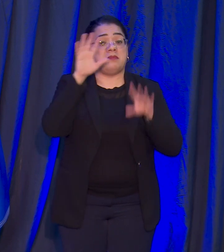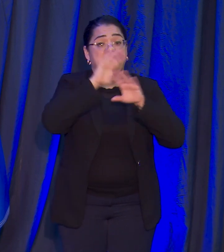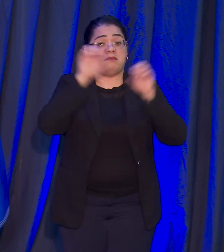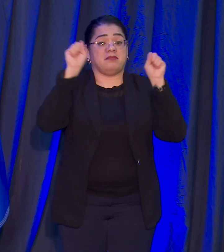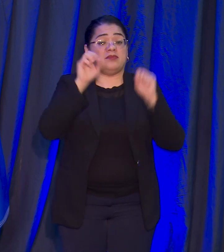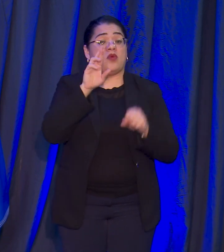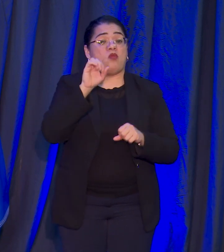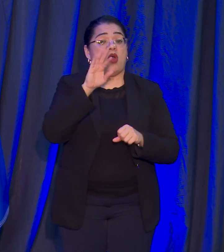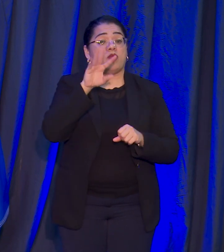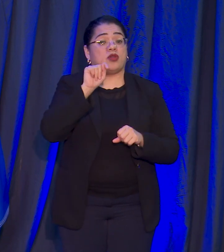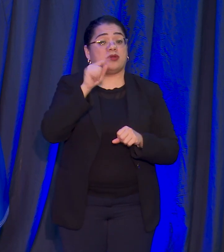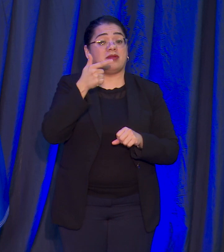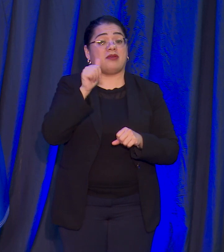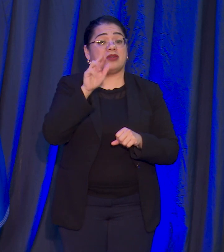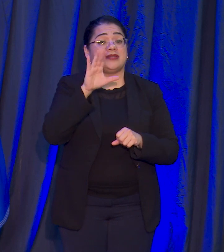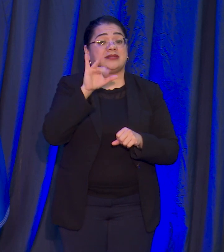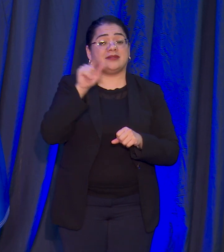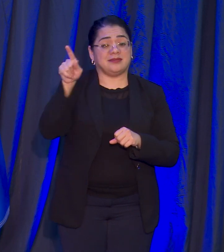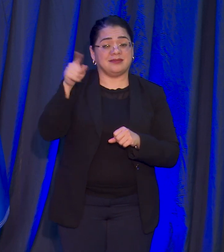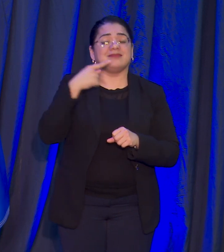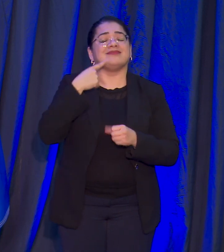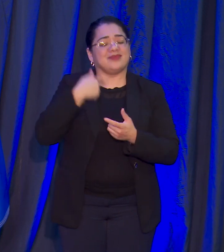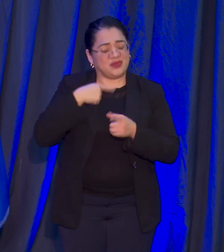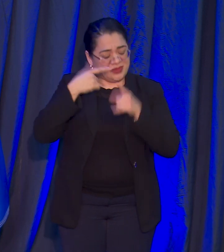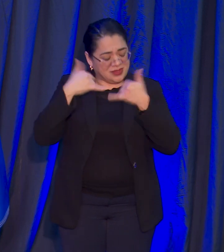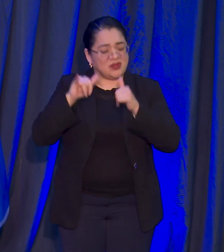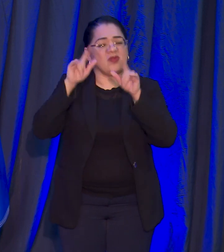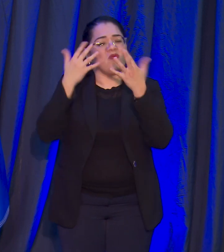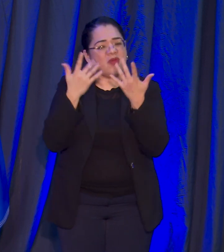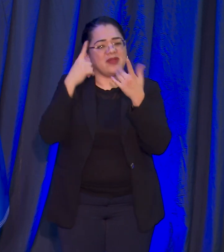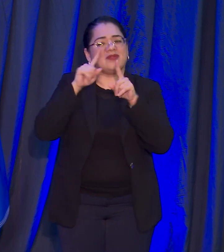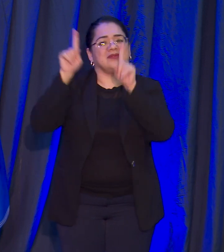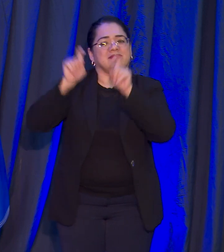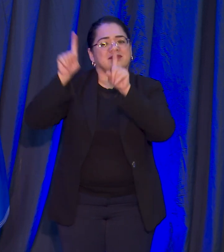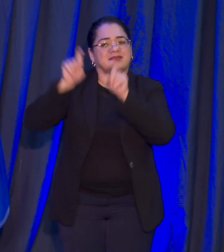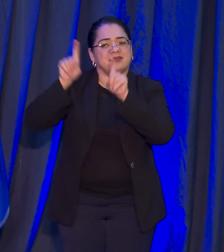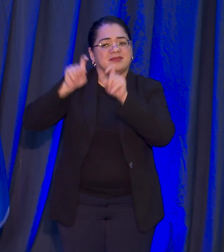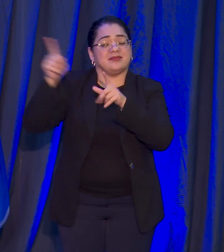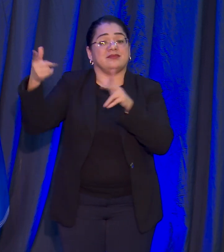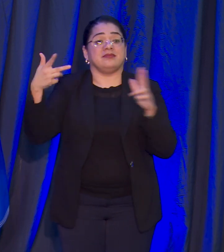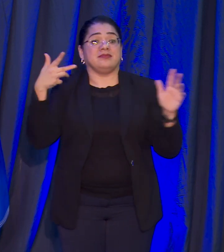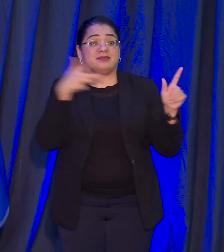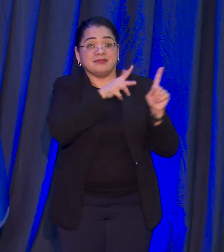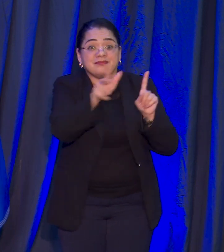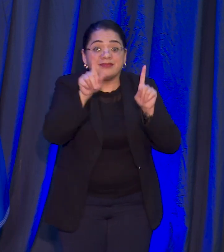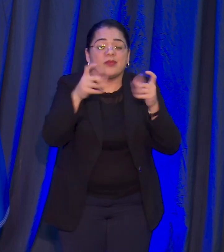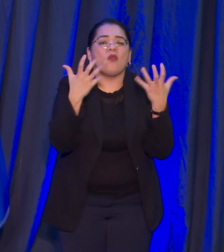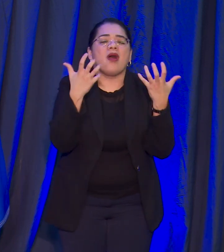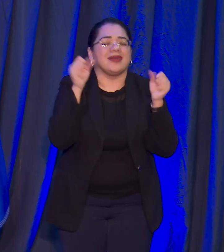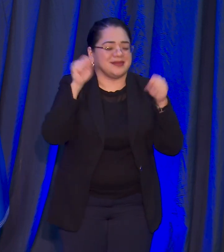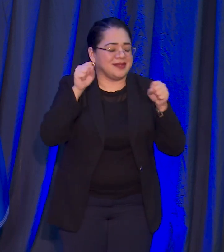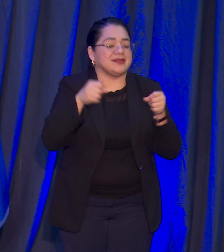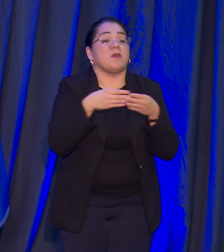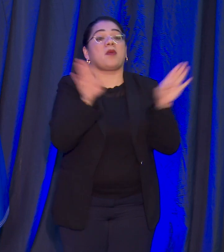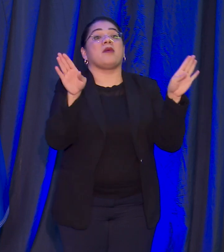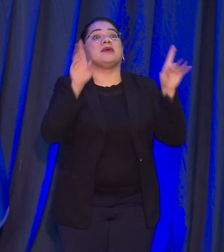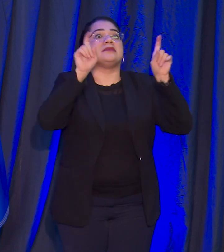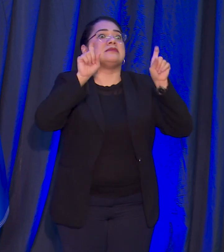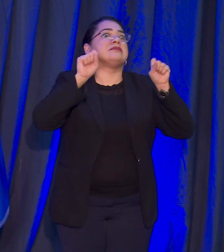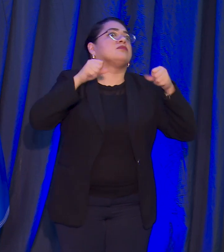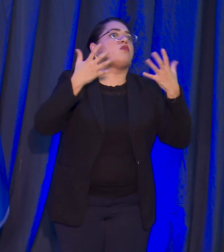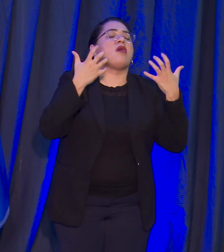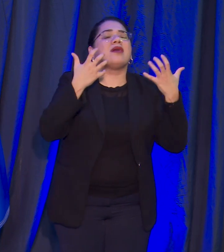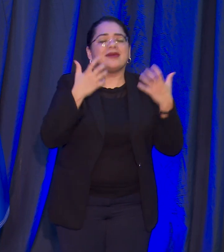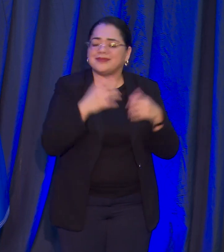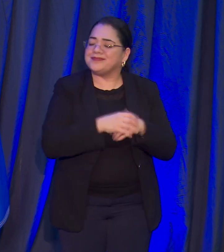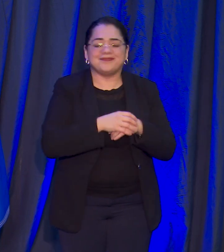Garcia, estamos en escasez de pruebas. No se pueden hacer pruebas a todas las personas, sino tenemos que seguir las guías que